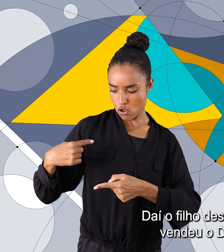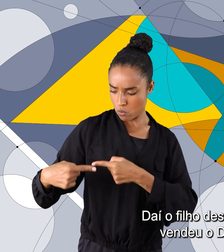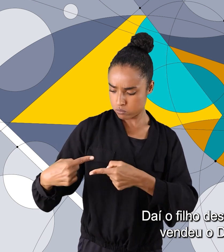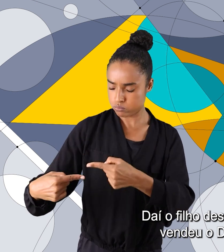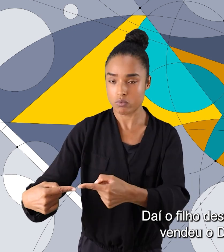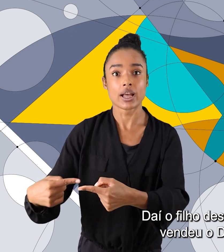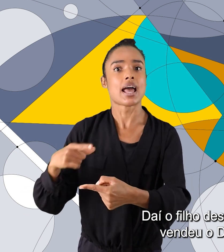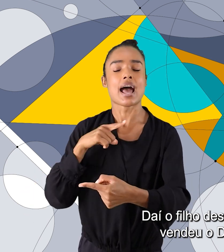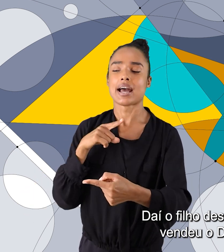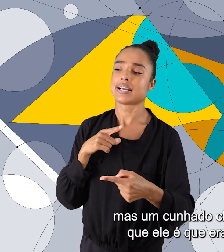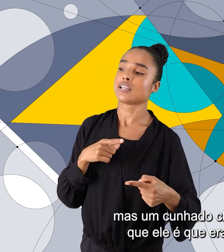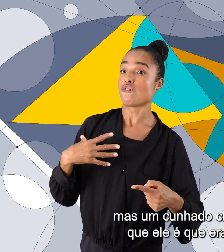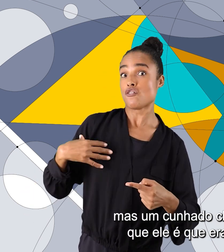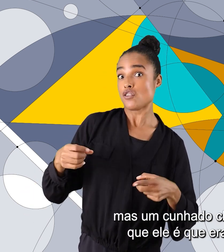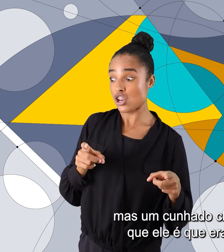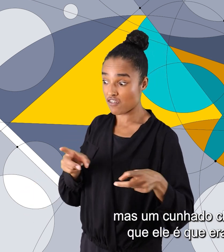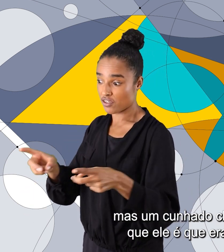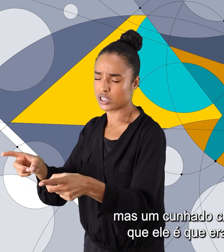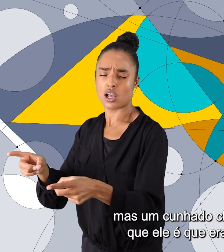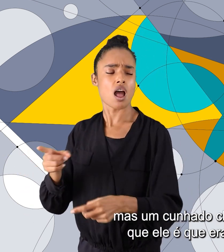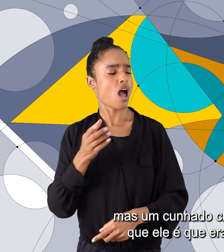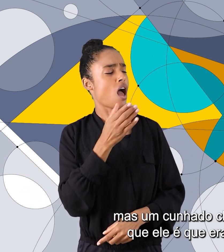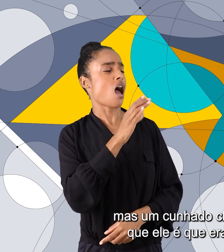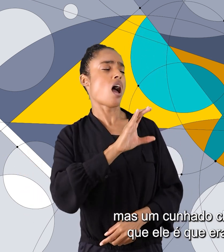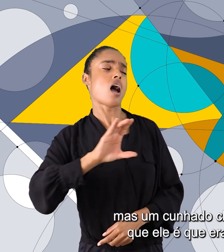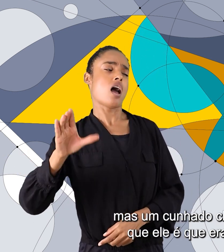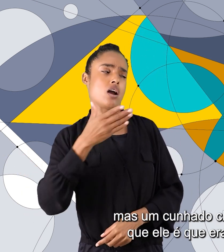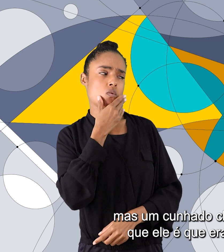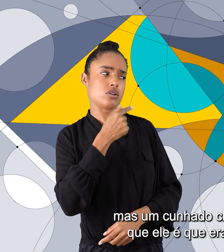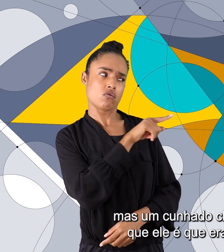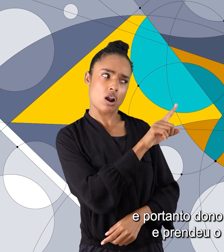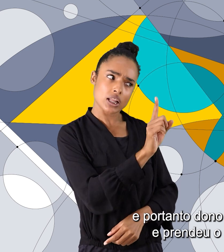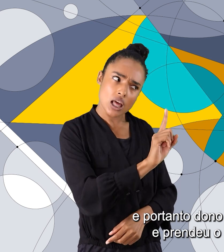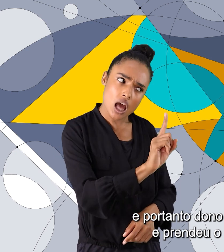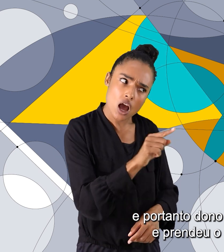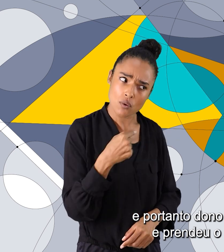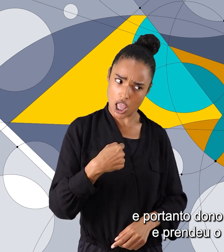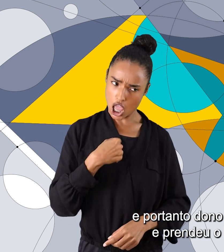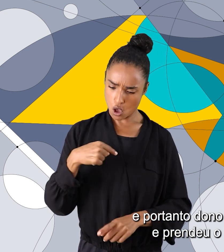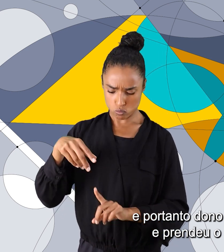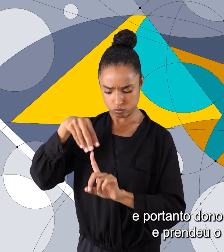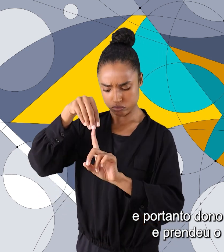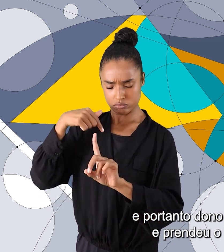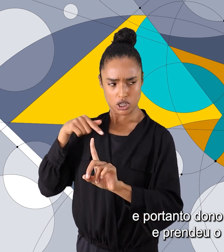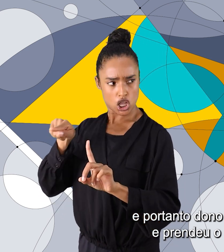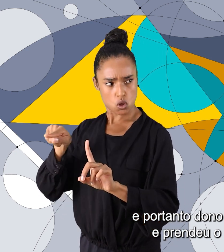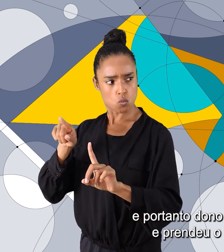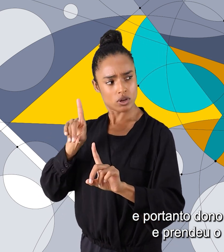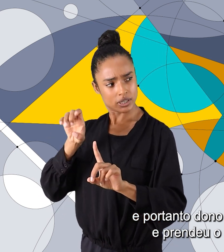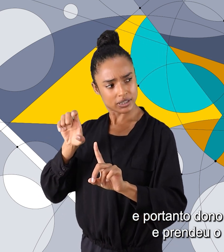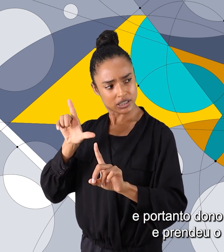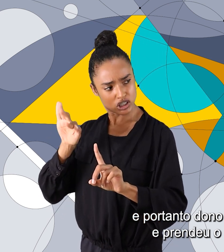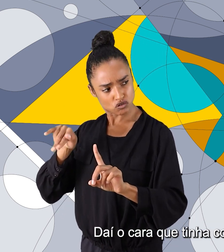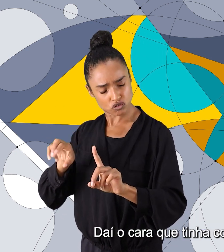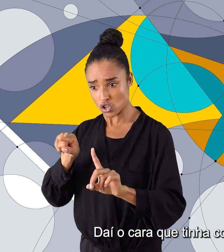sujeito vendeu o Delfino, mas um cunhado chegou dizendo que ele é que era o herdeiro e, portanto, dono do Delfino, e prendeu o